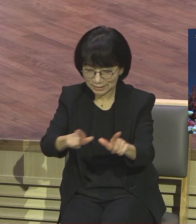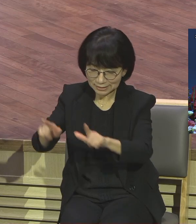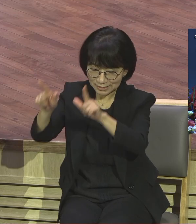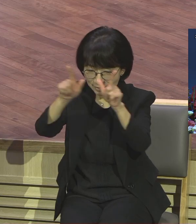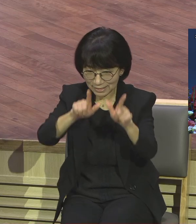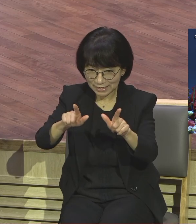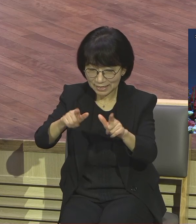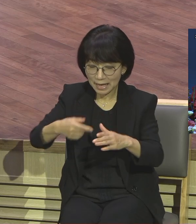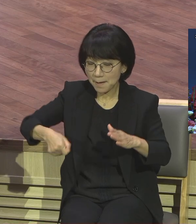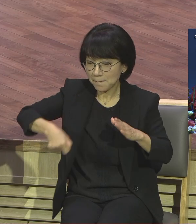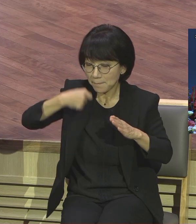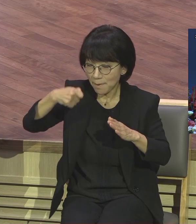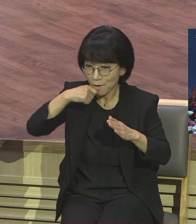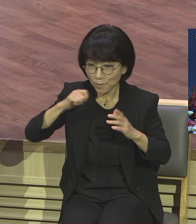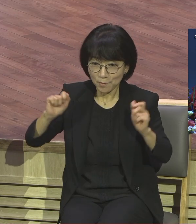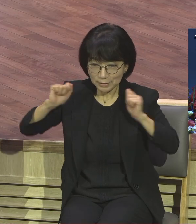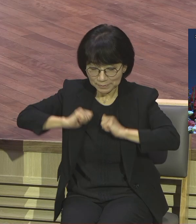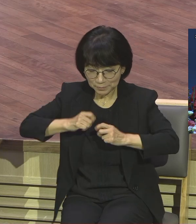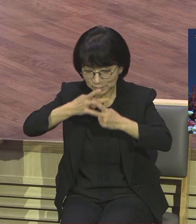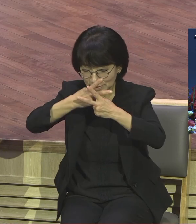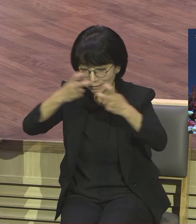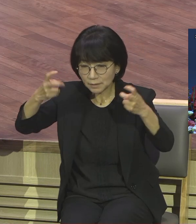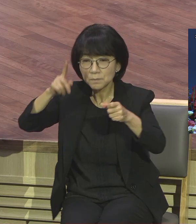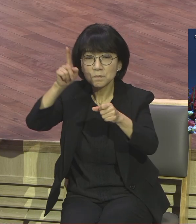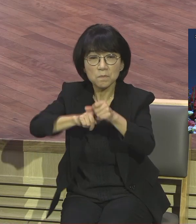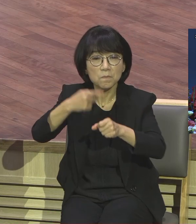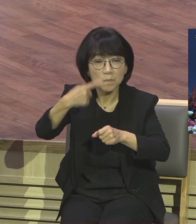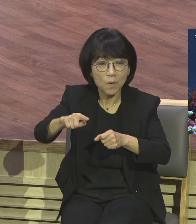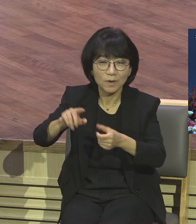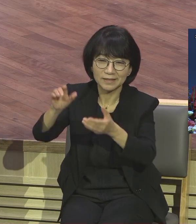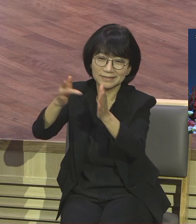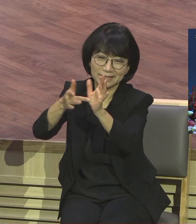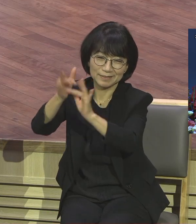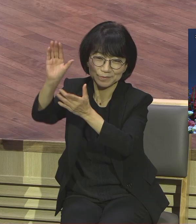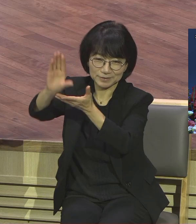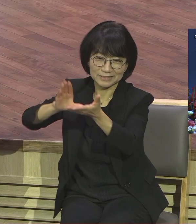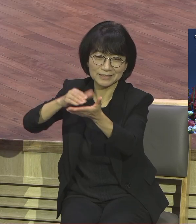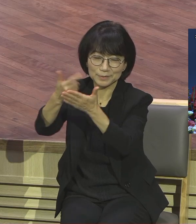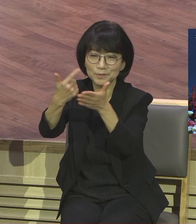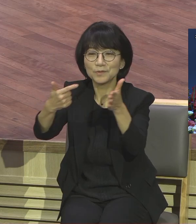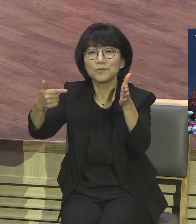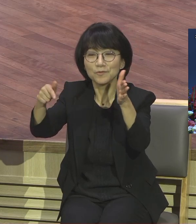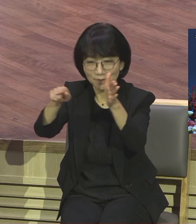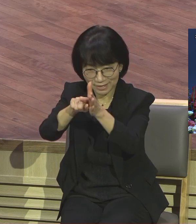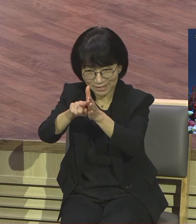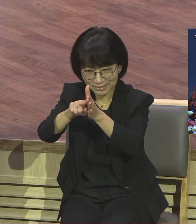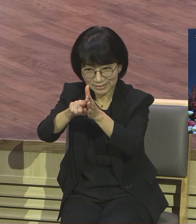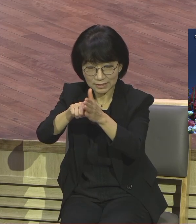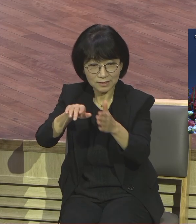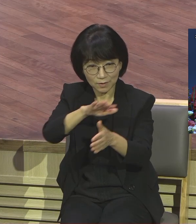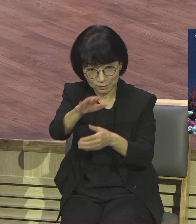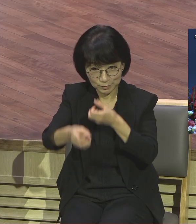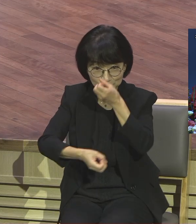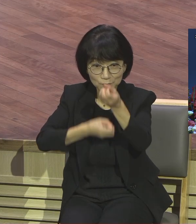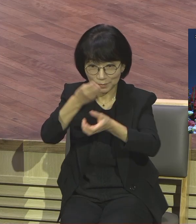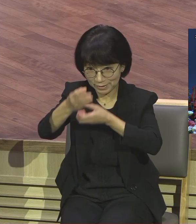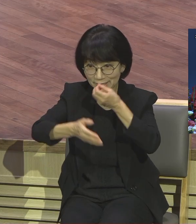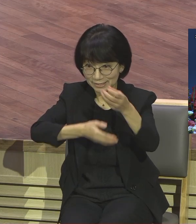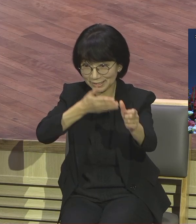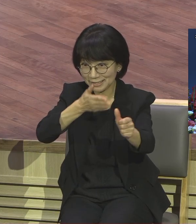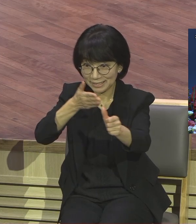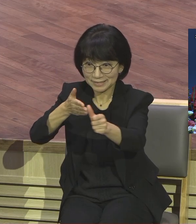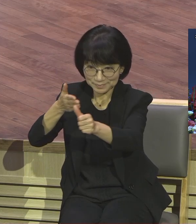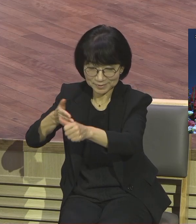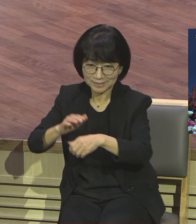먹는 것도 입는 것도 자는 것도 모든 것 다 그분을 위해서. 이 부분에 대한 명확한 해답이 있어야만